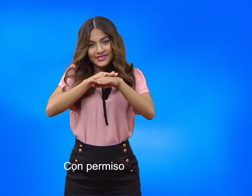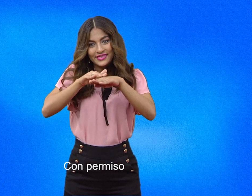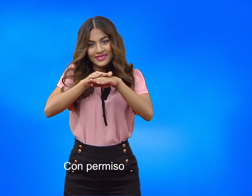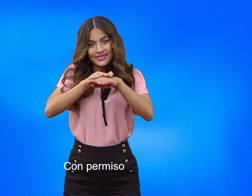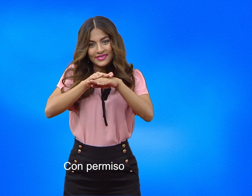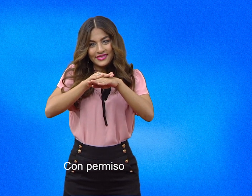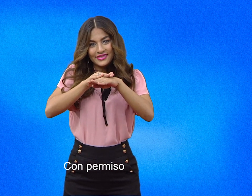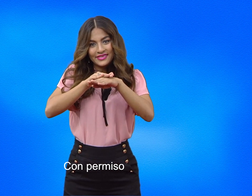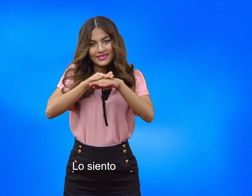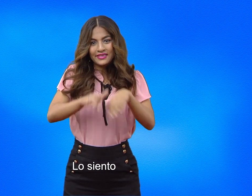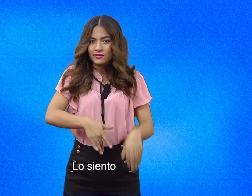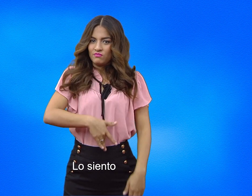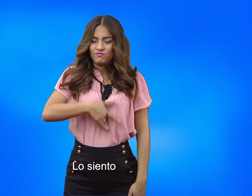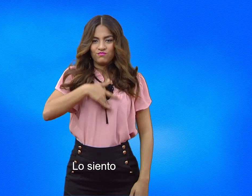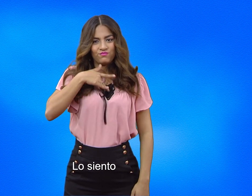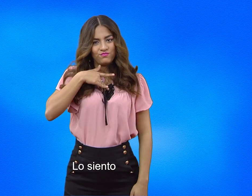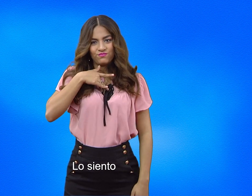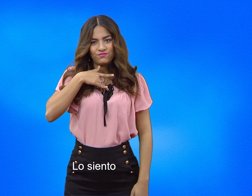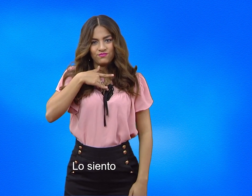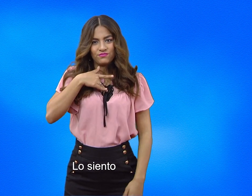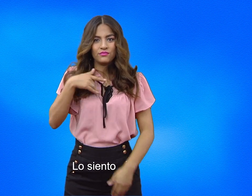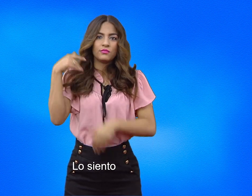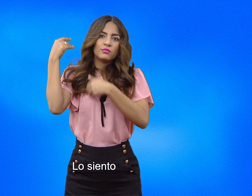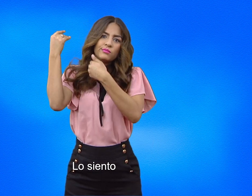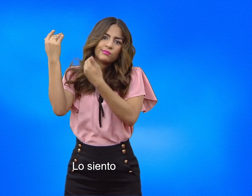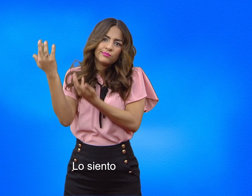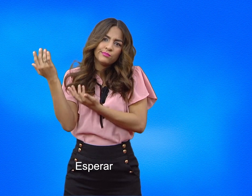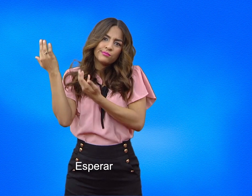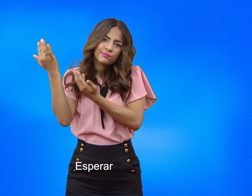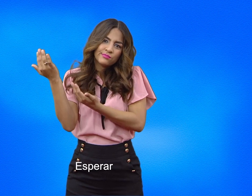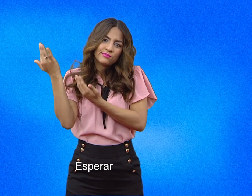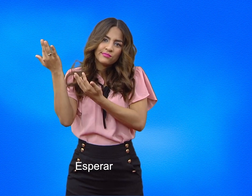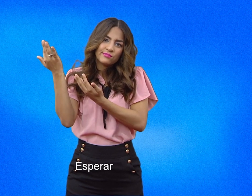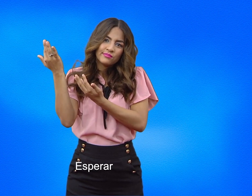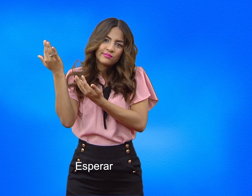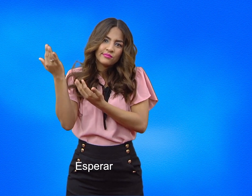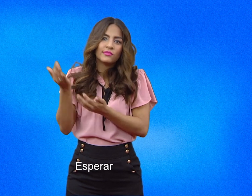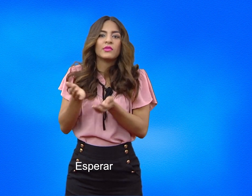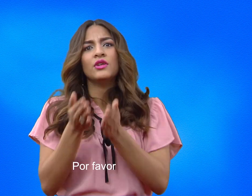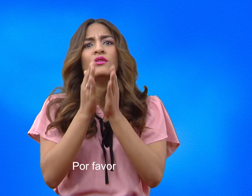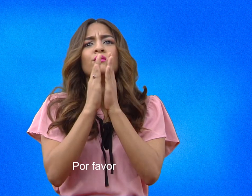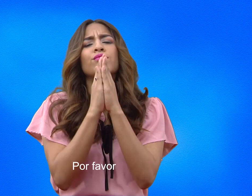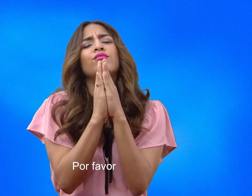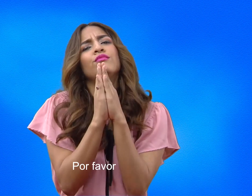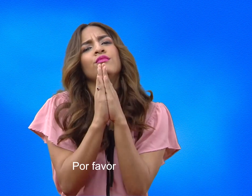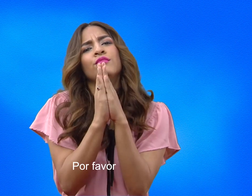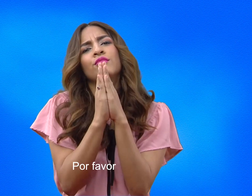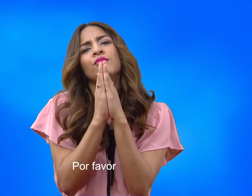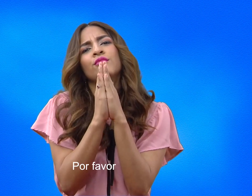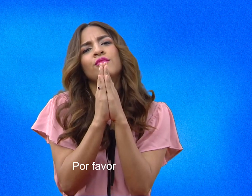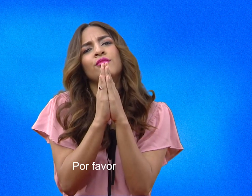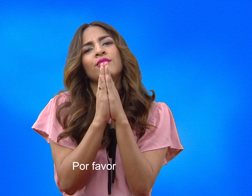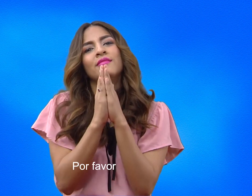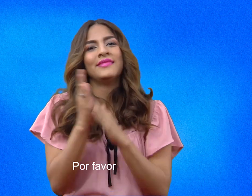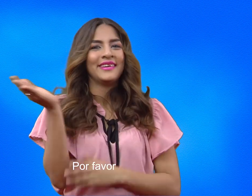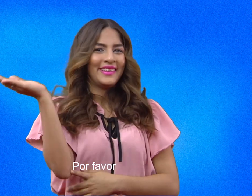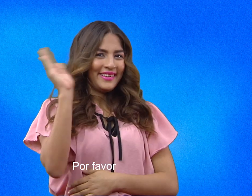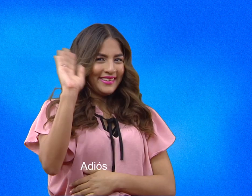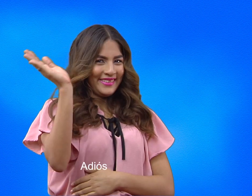permiso, lo siento, esperar, por favor,